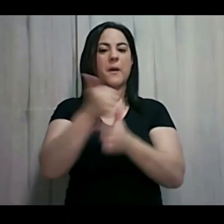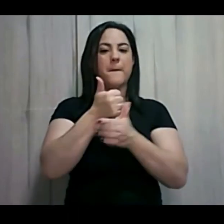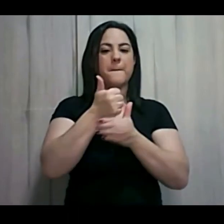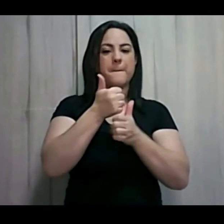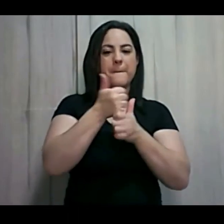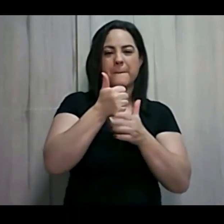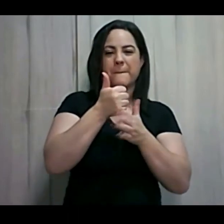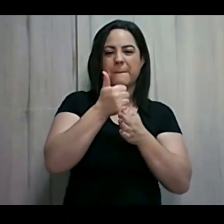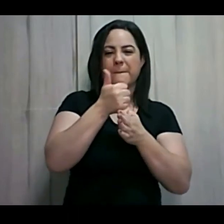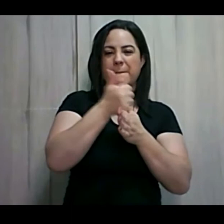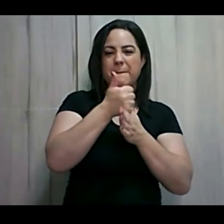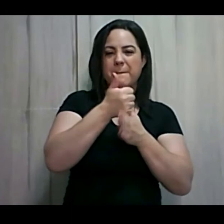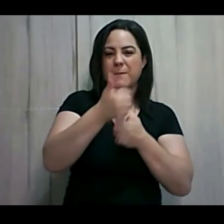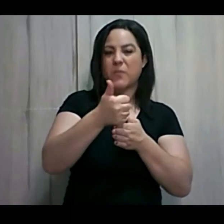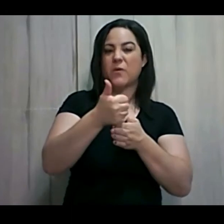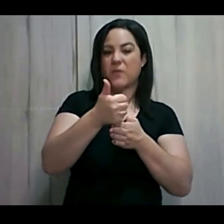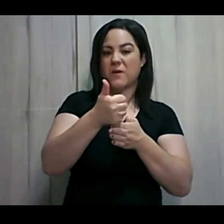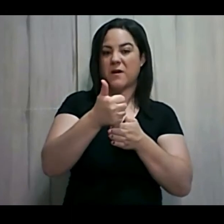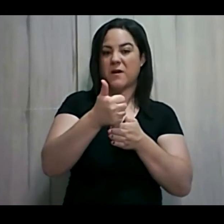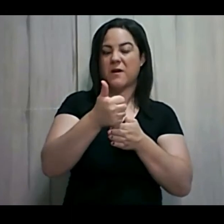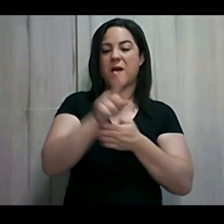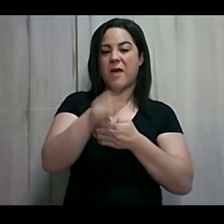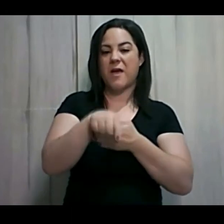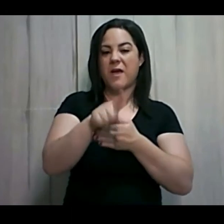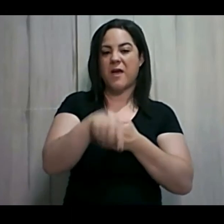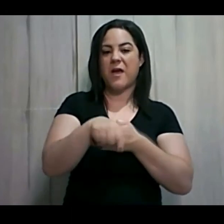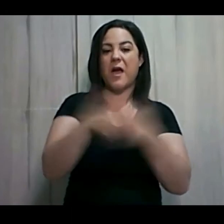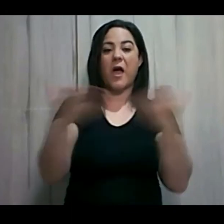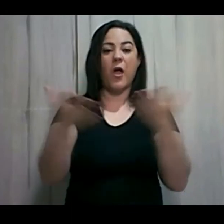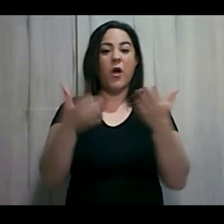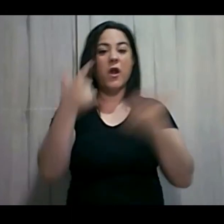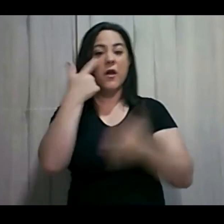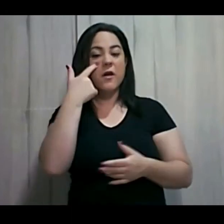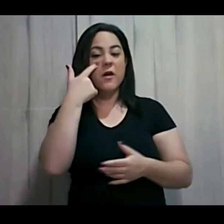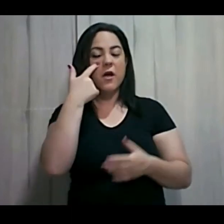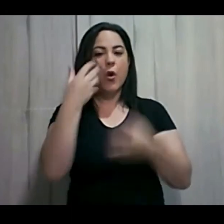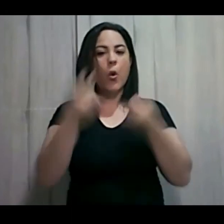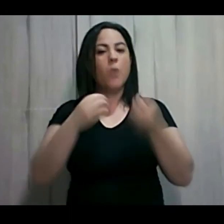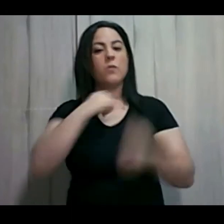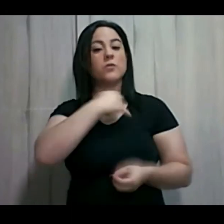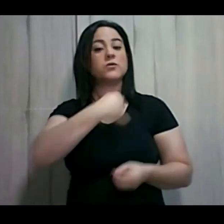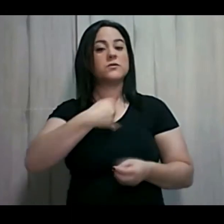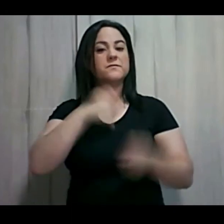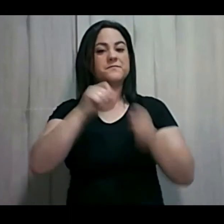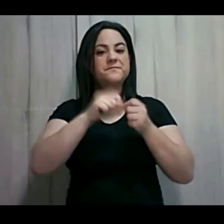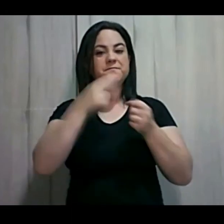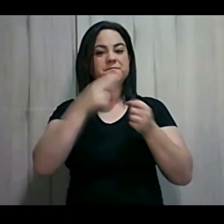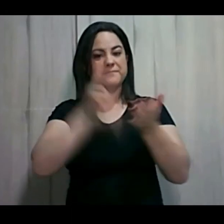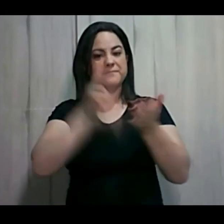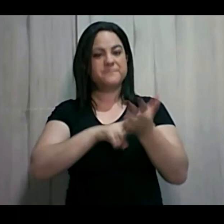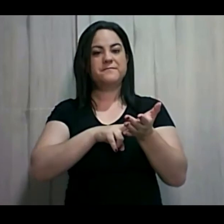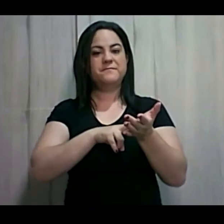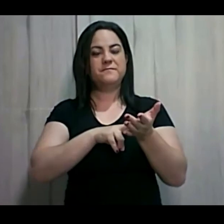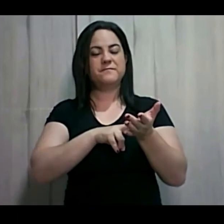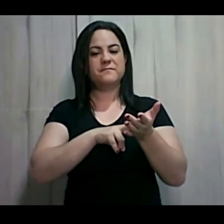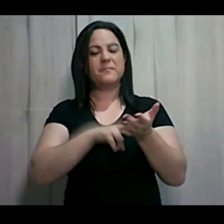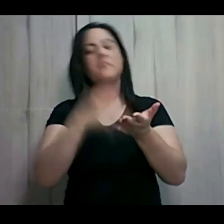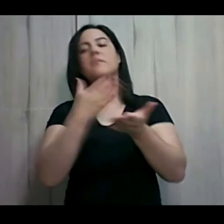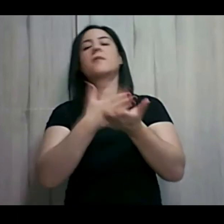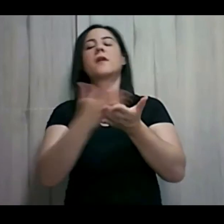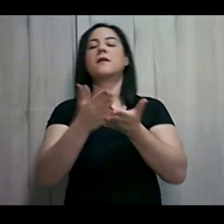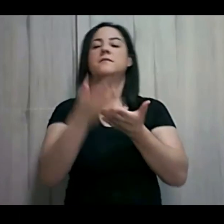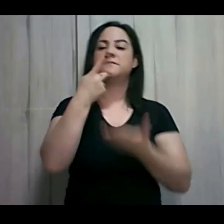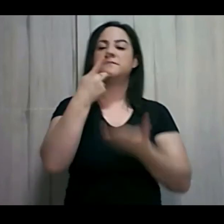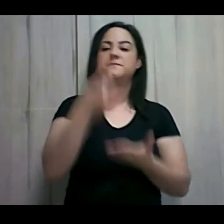complicado. Agora eu quero que você veja como João escreve essa carta. Ele começa dizendo: